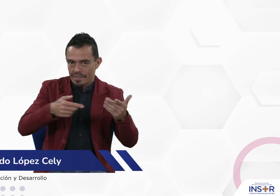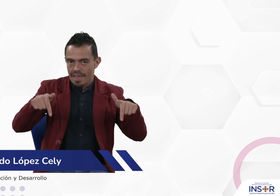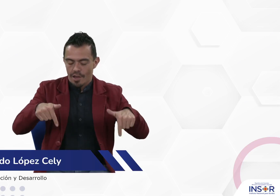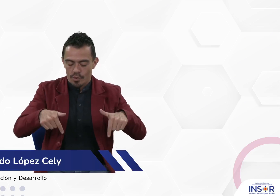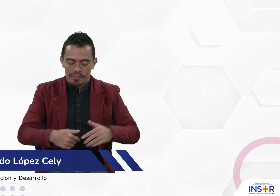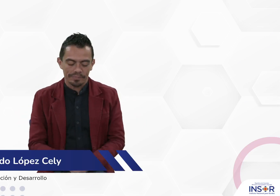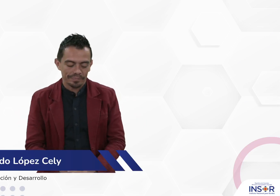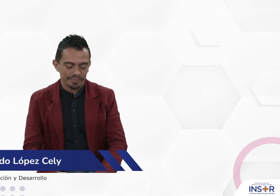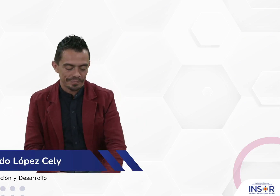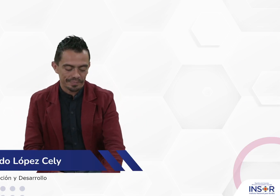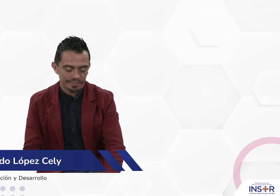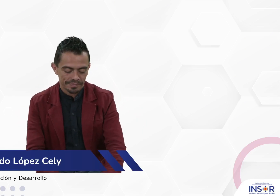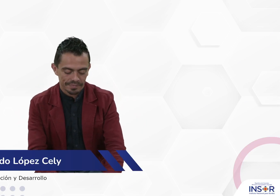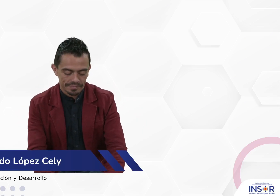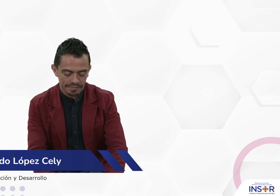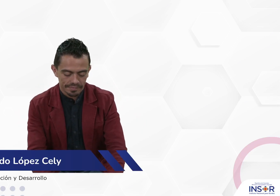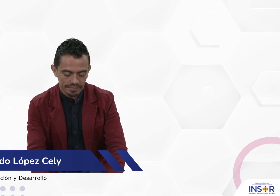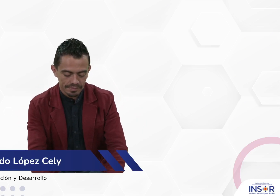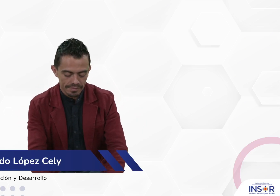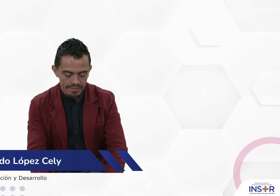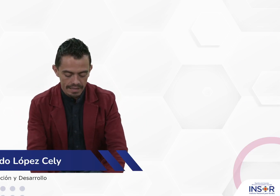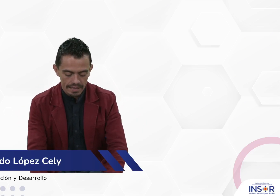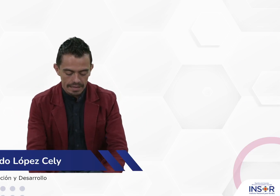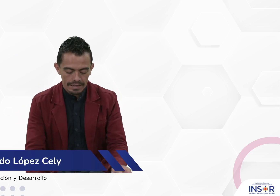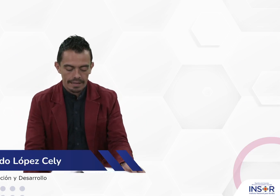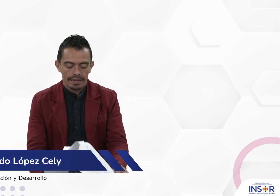abrir el espacio de conversación.